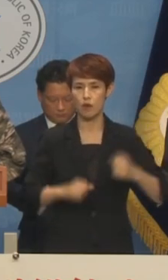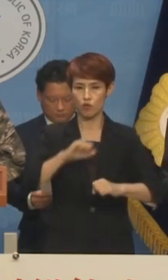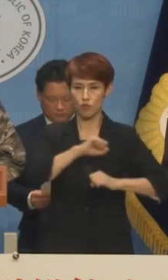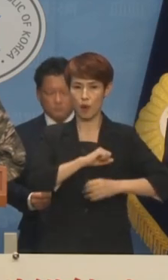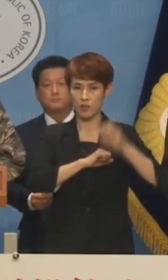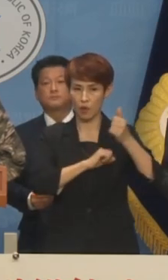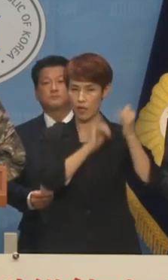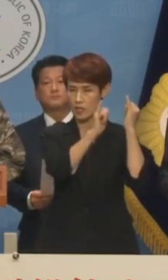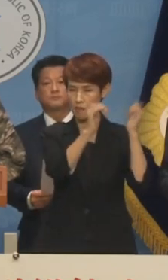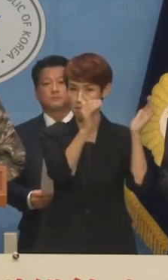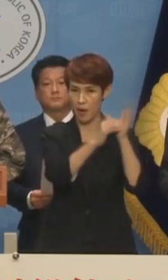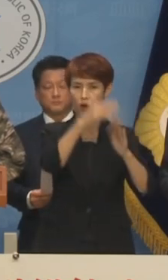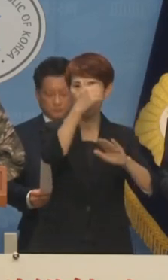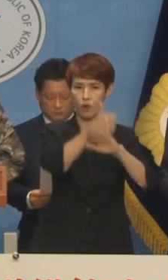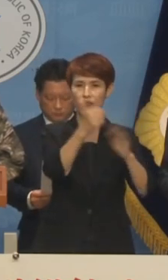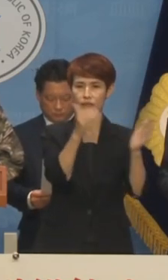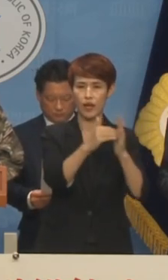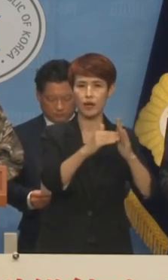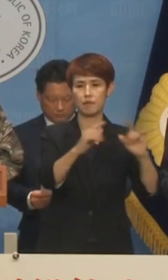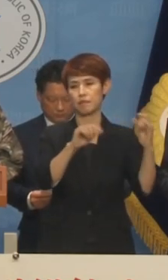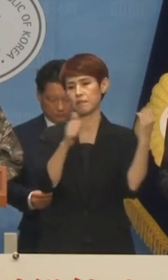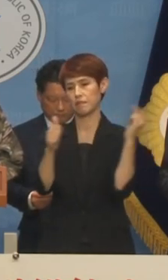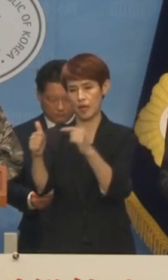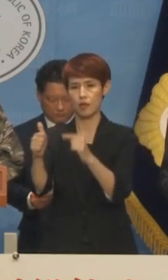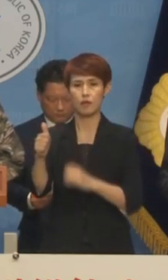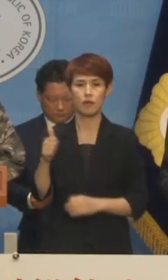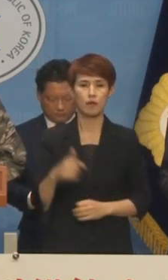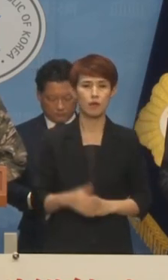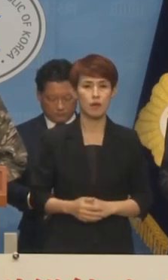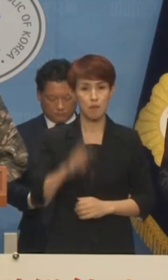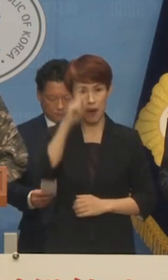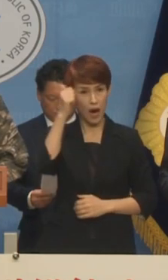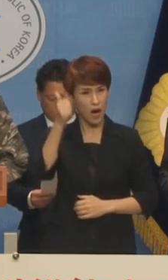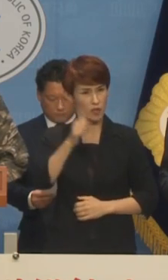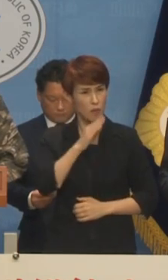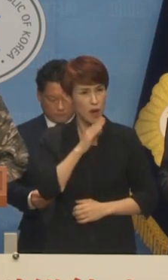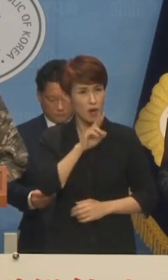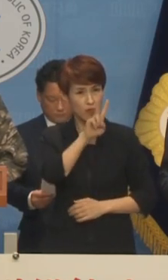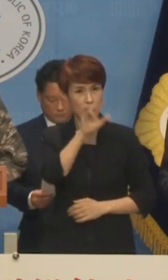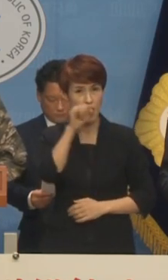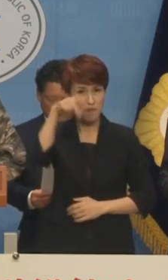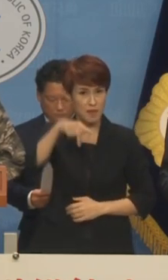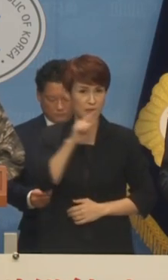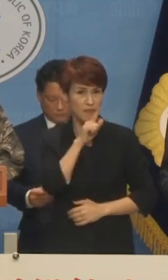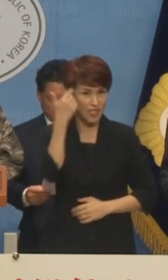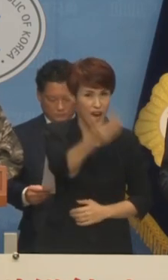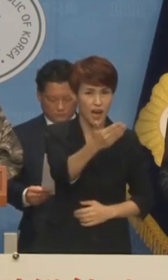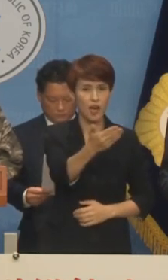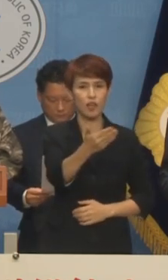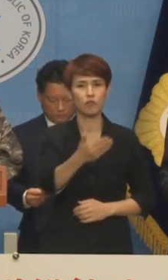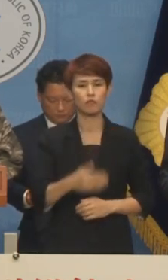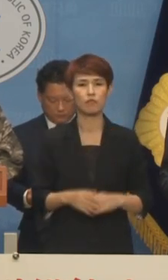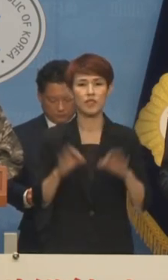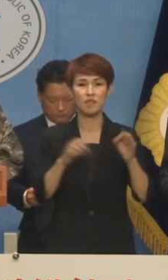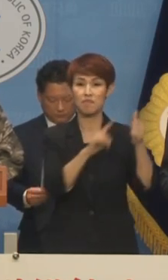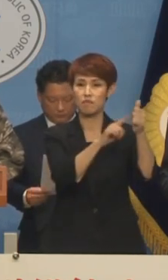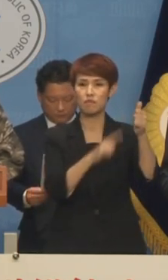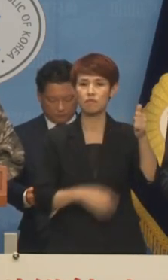통화한 후 이렇게 됐다고 말합니다. 박 대령이 정말 VIP가 맞습니까? 라고 묻자 김